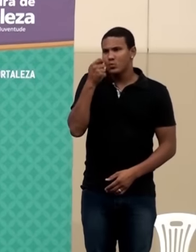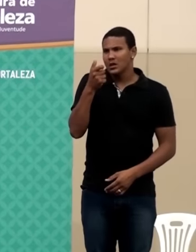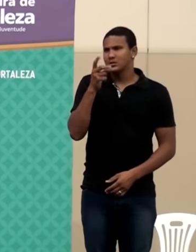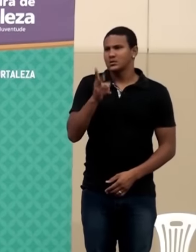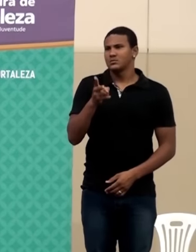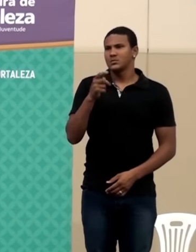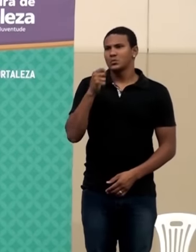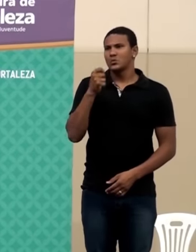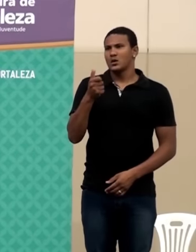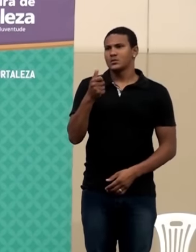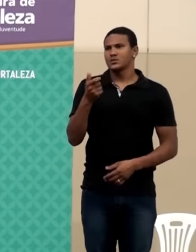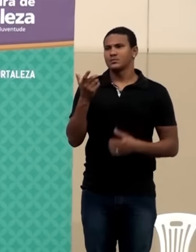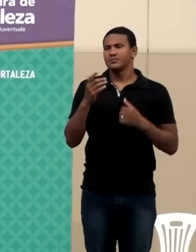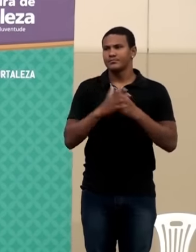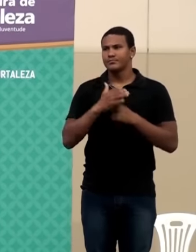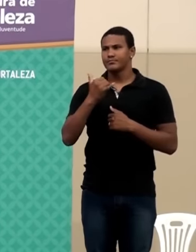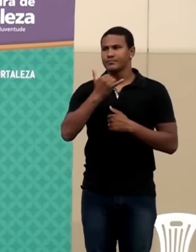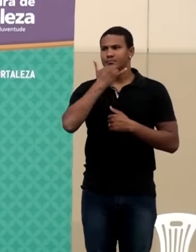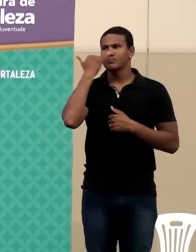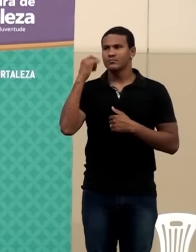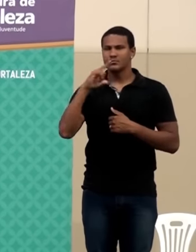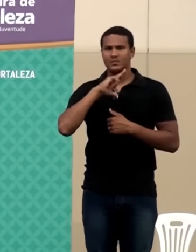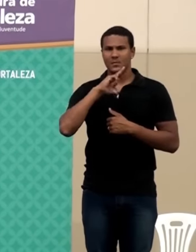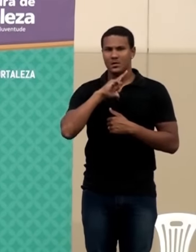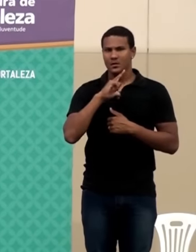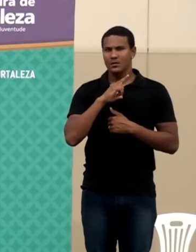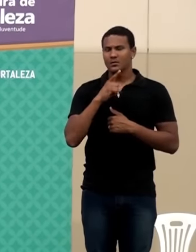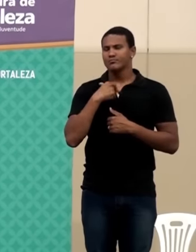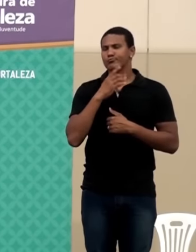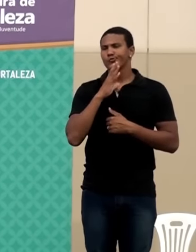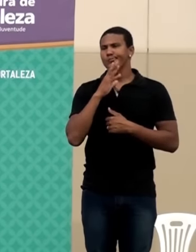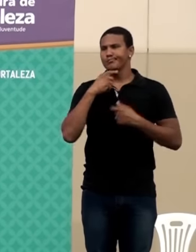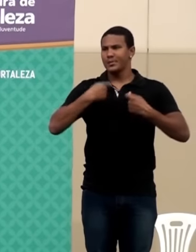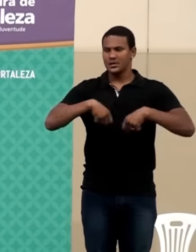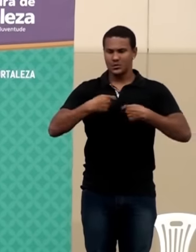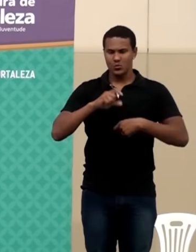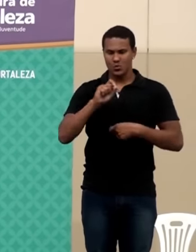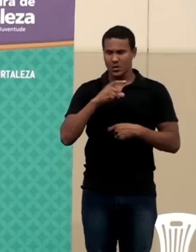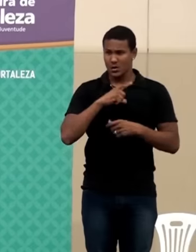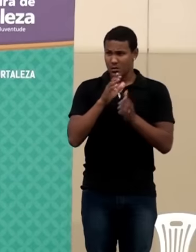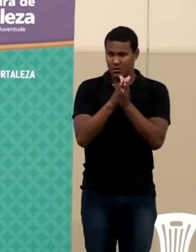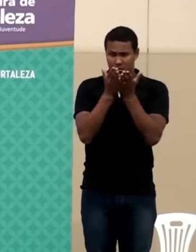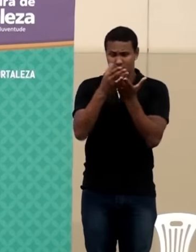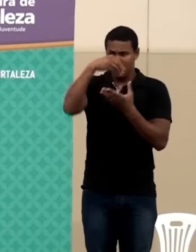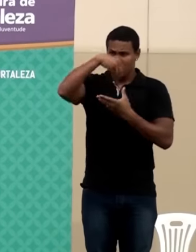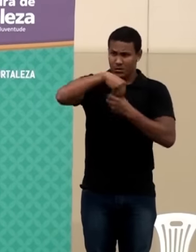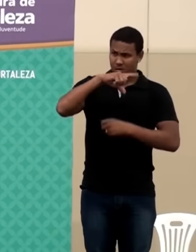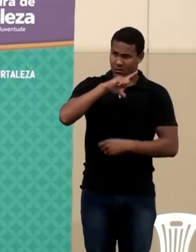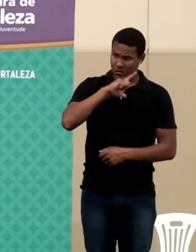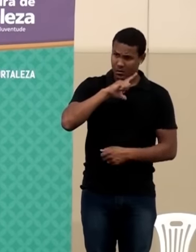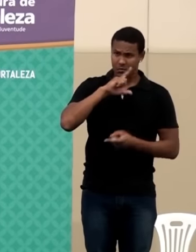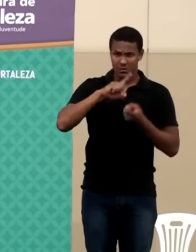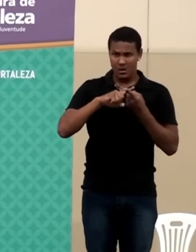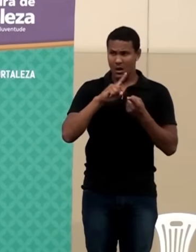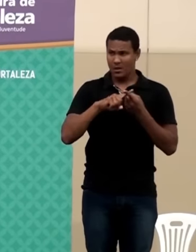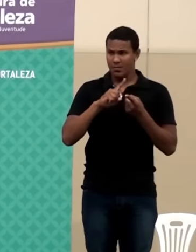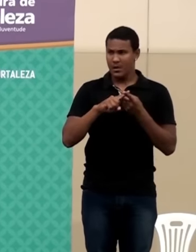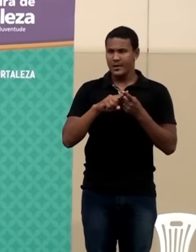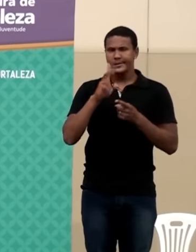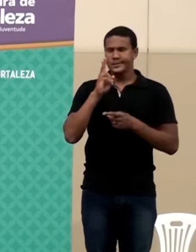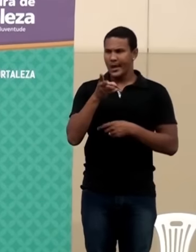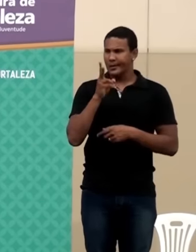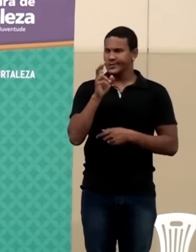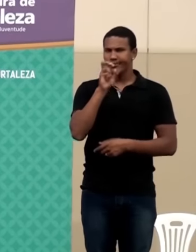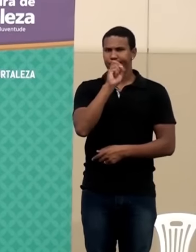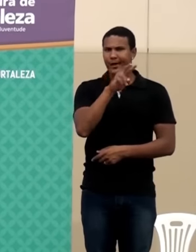conhecer, porque são as exceções que a gente, né, estuda, estão presentes nos livros e que também estão aparecendo sempre nas